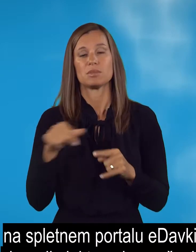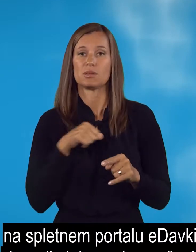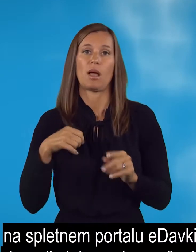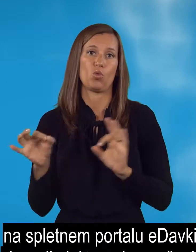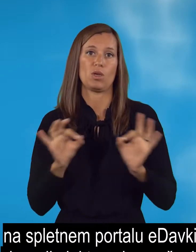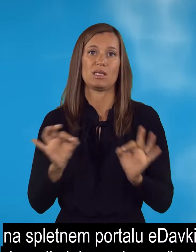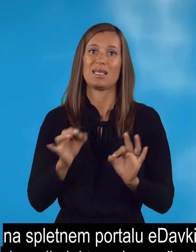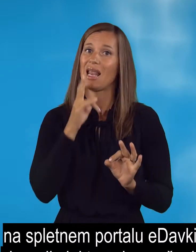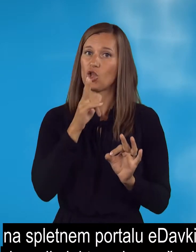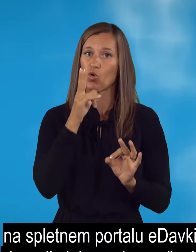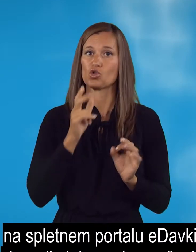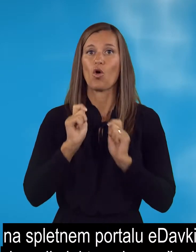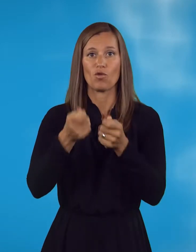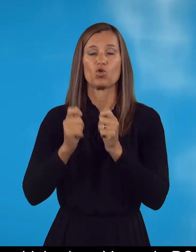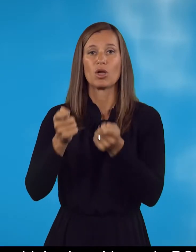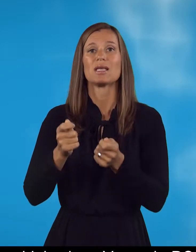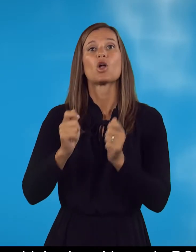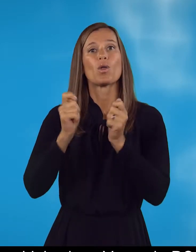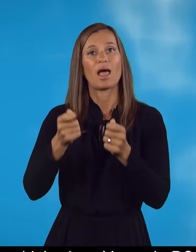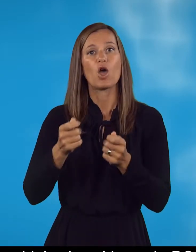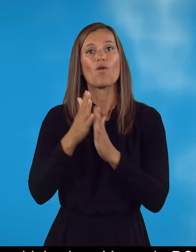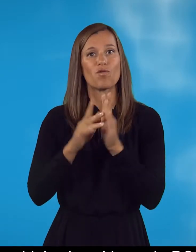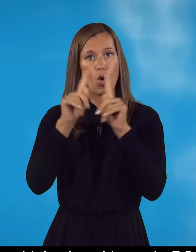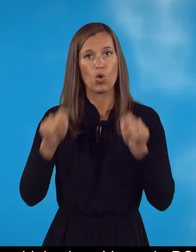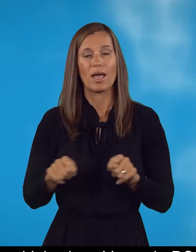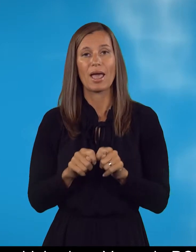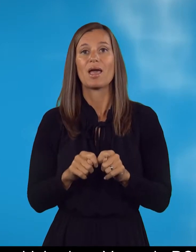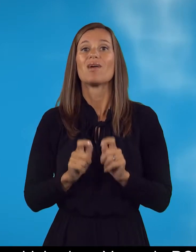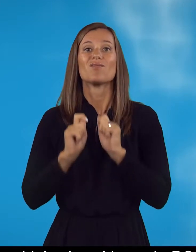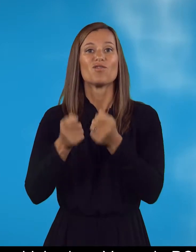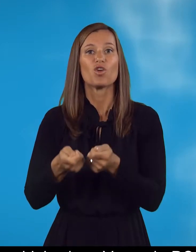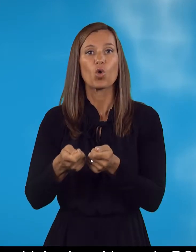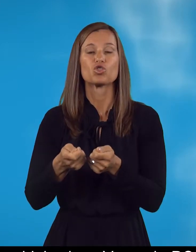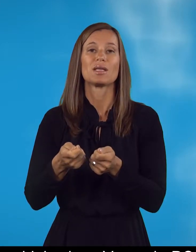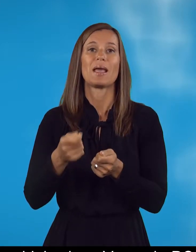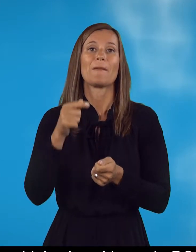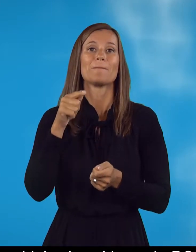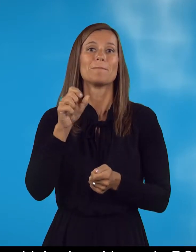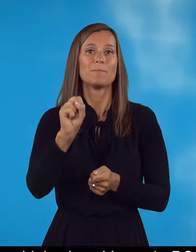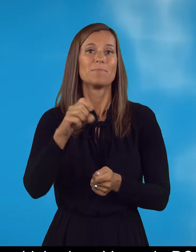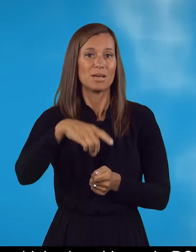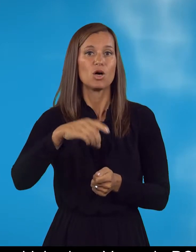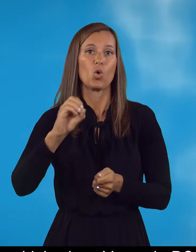uredi elektronsko vročanje z oddajo vloge, vročanje POS.